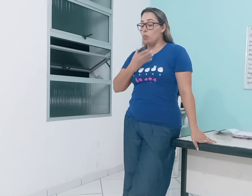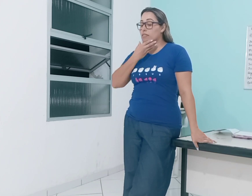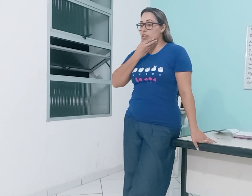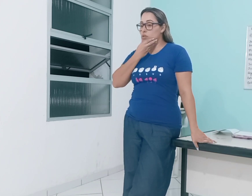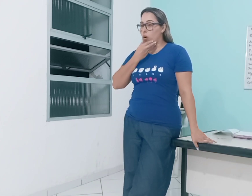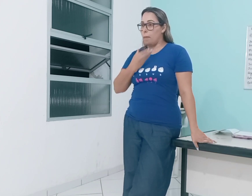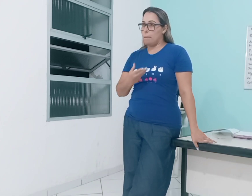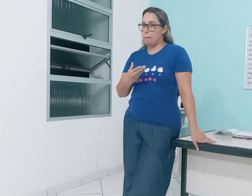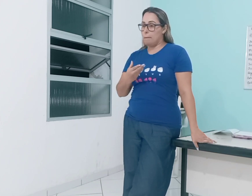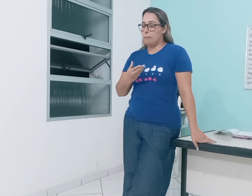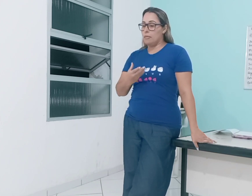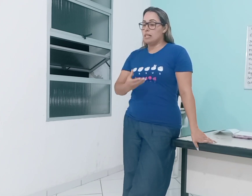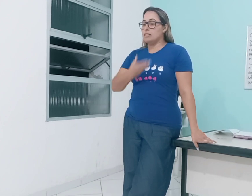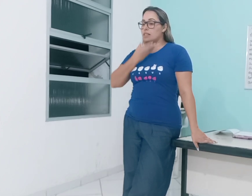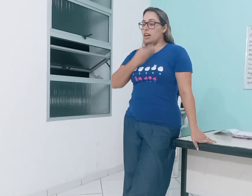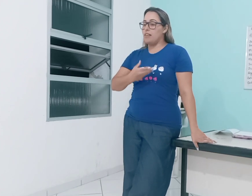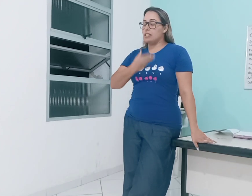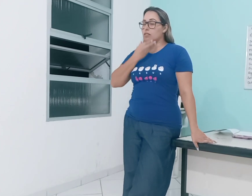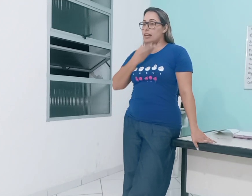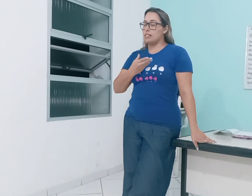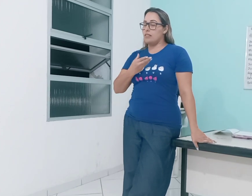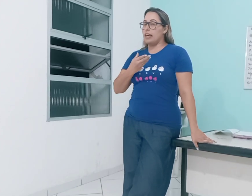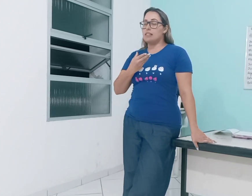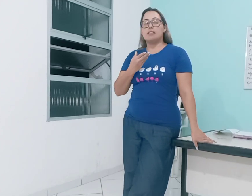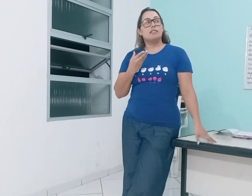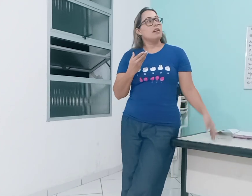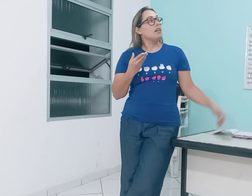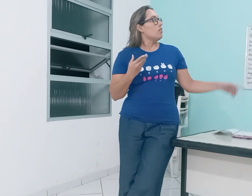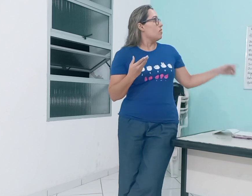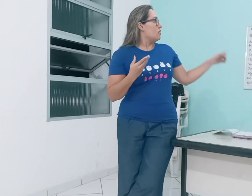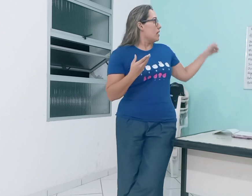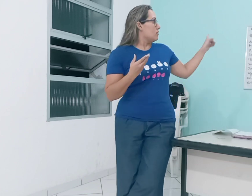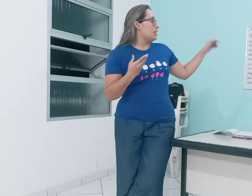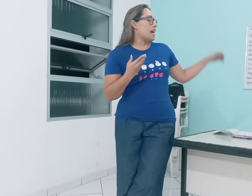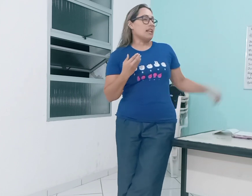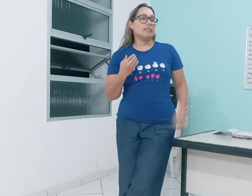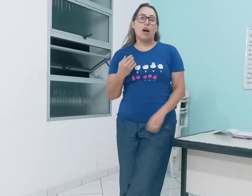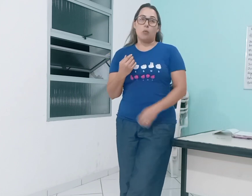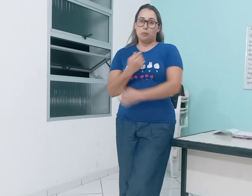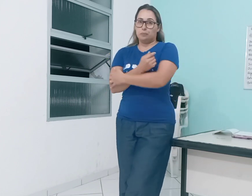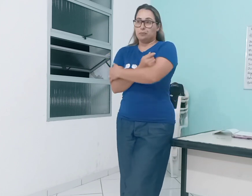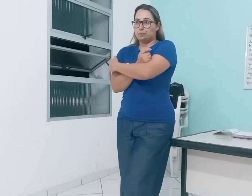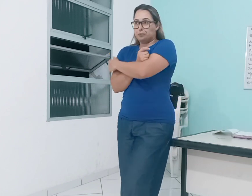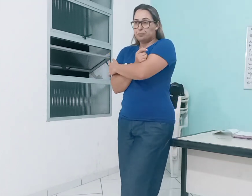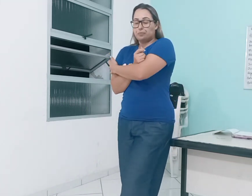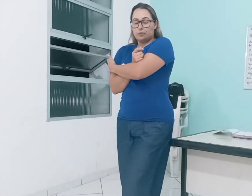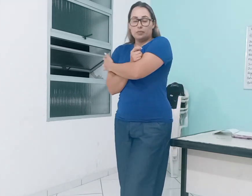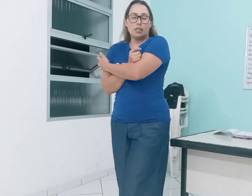vez só. Se ficar fazendo várias vezes, vai virar Natal. Tá